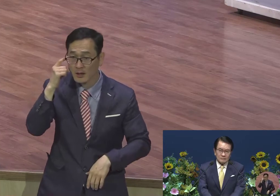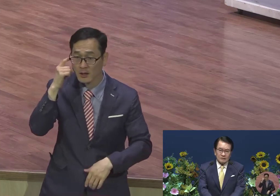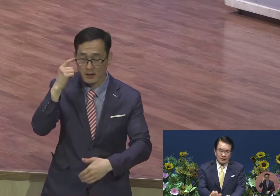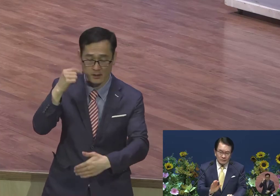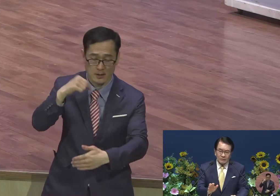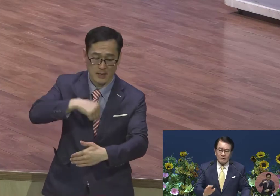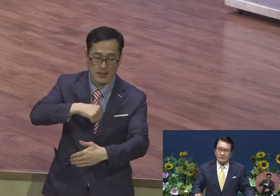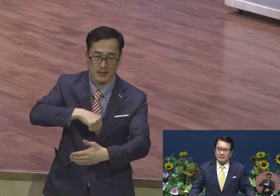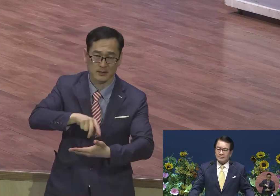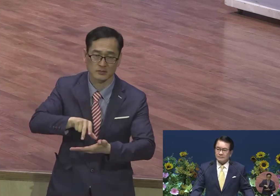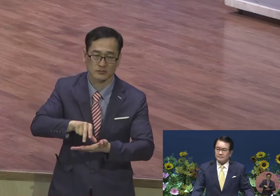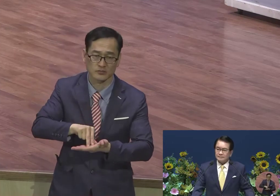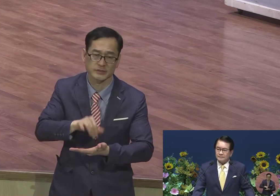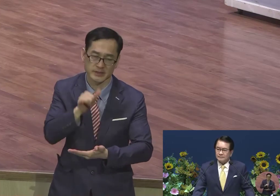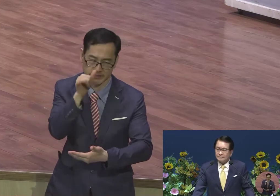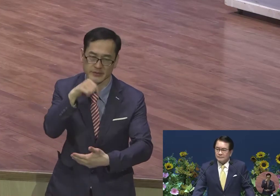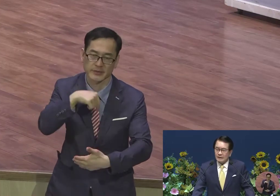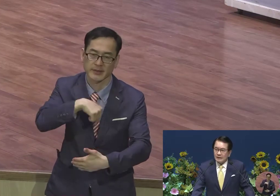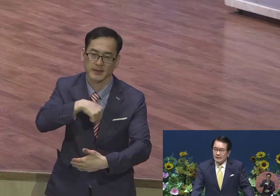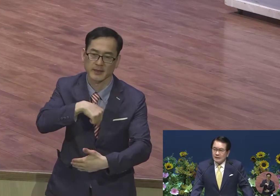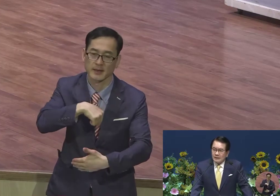거기 다 뭔가 있어요